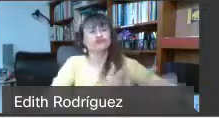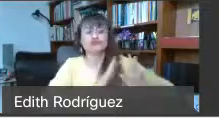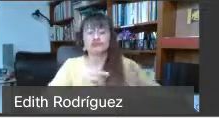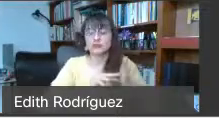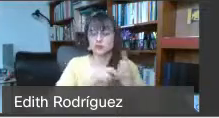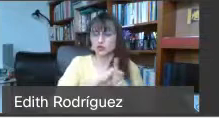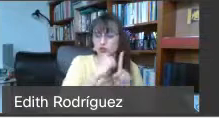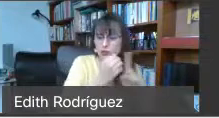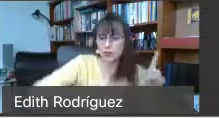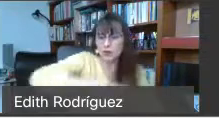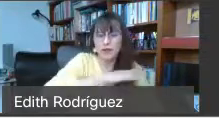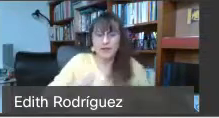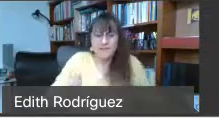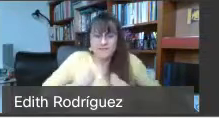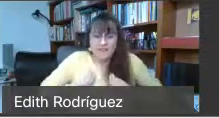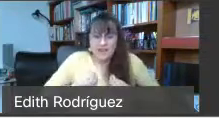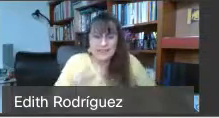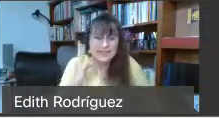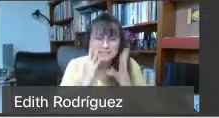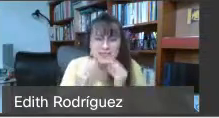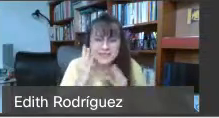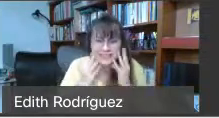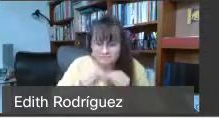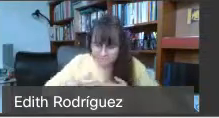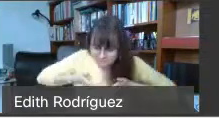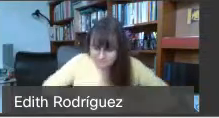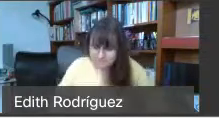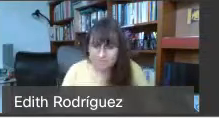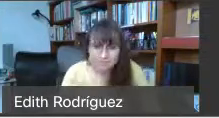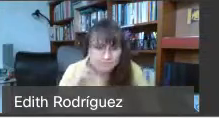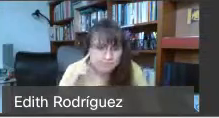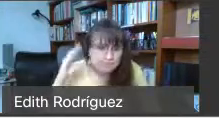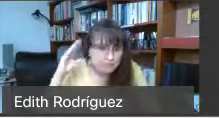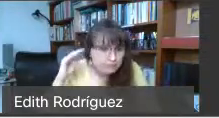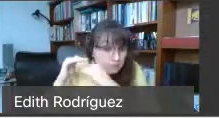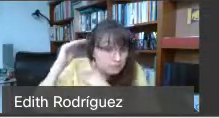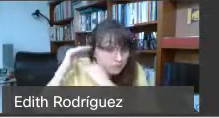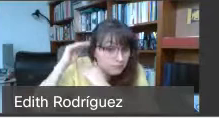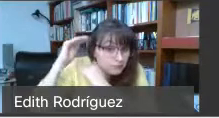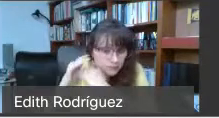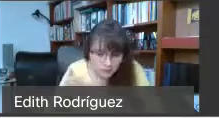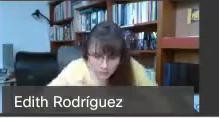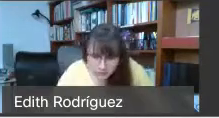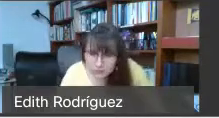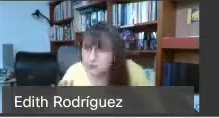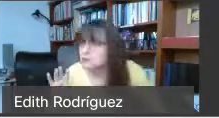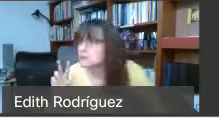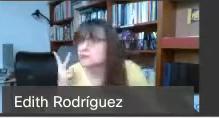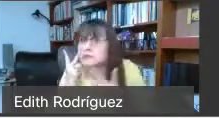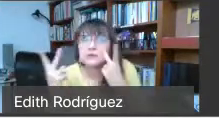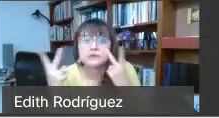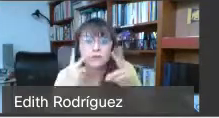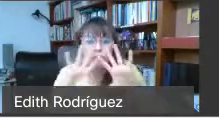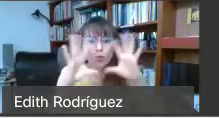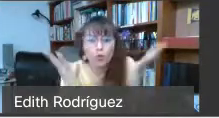usada por la comunidad sorda. A través de la lengua de señas, el sordo vive la experiencia de vida, interactúa